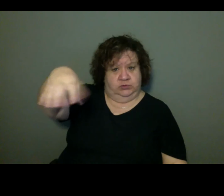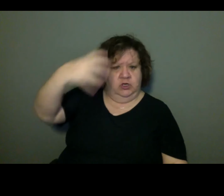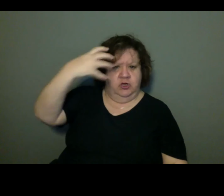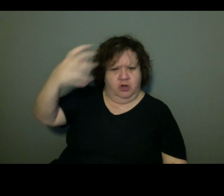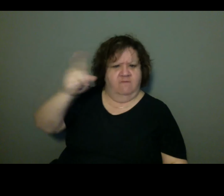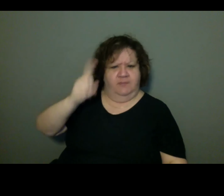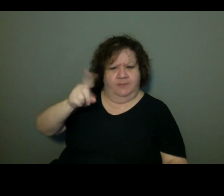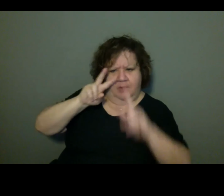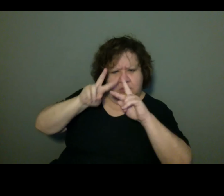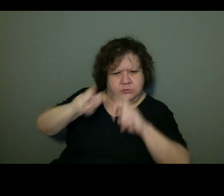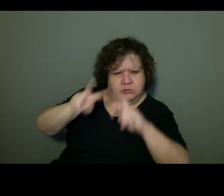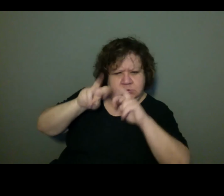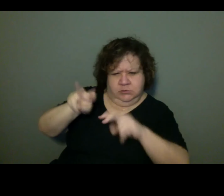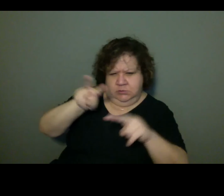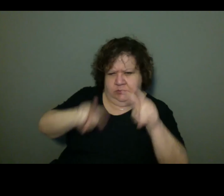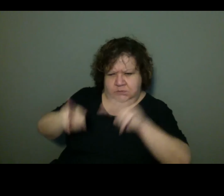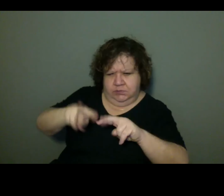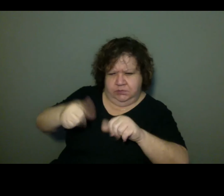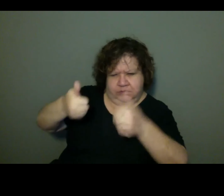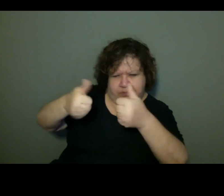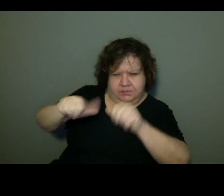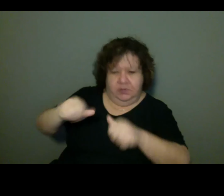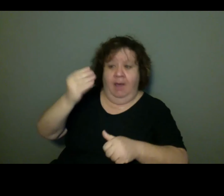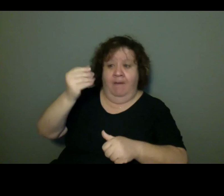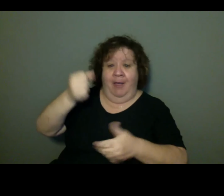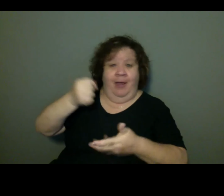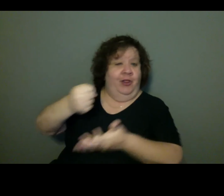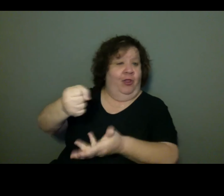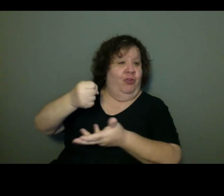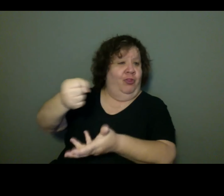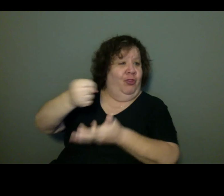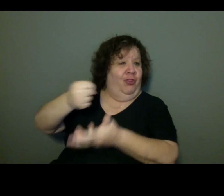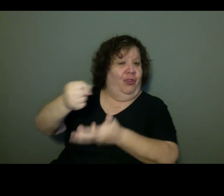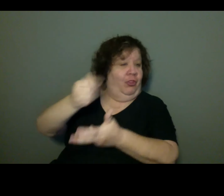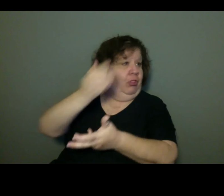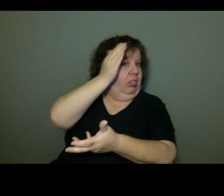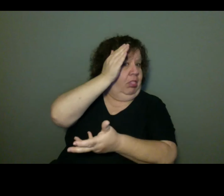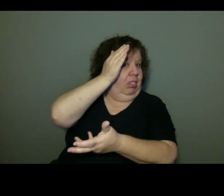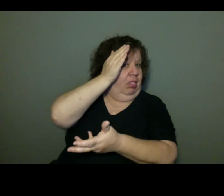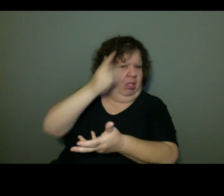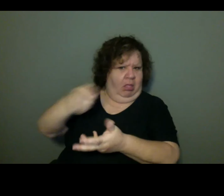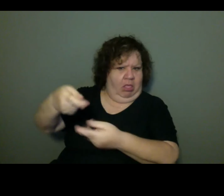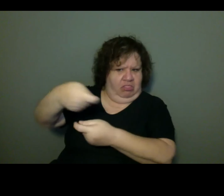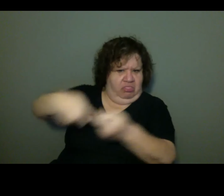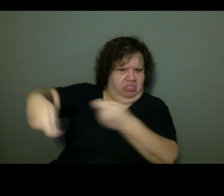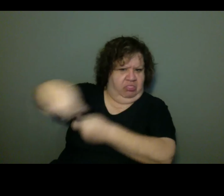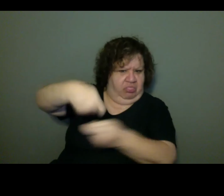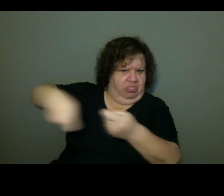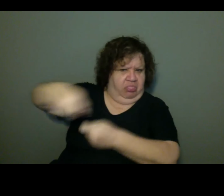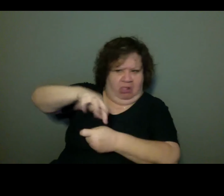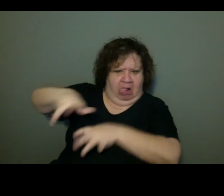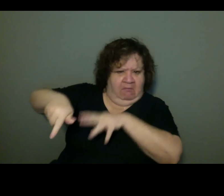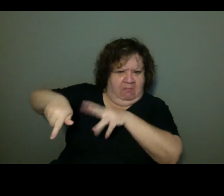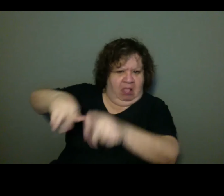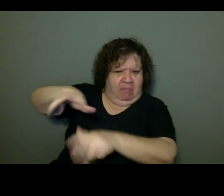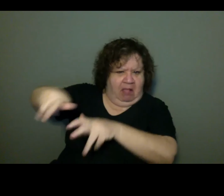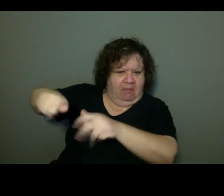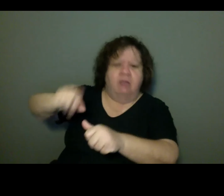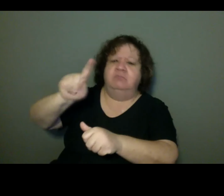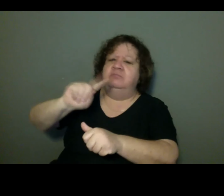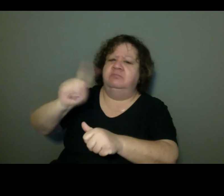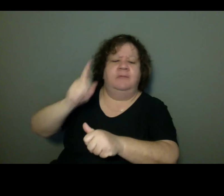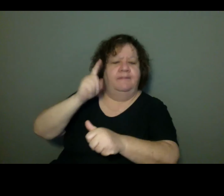también se reiteró la importancia de aprender las lecciones y